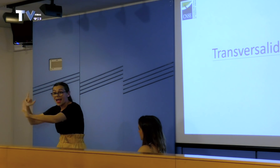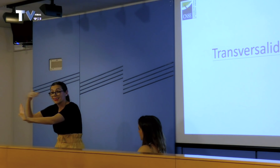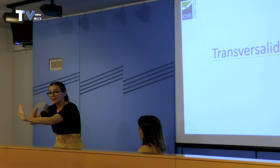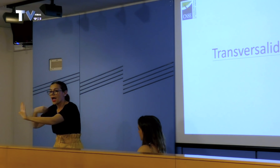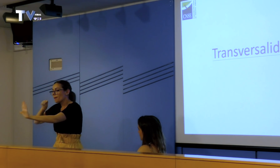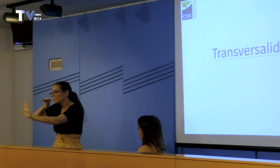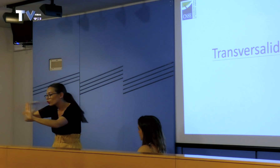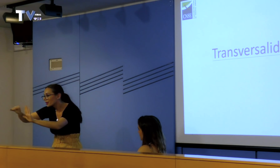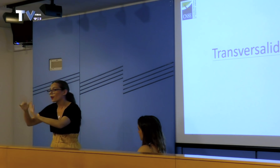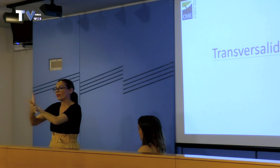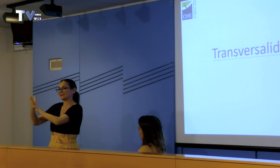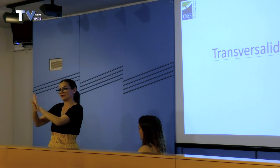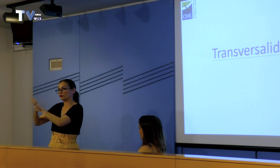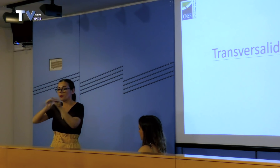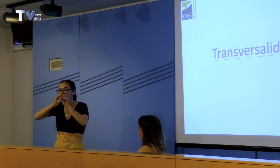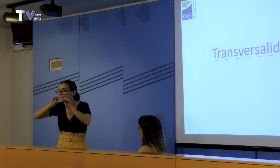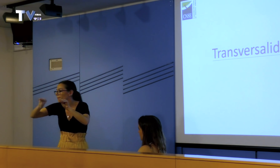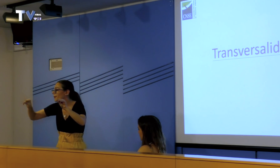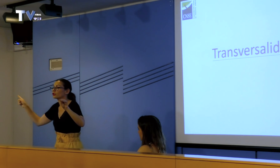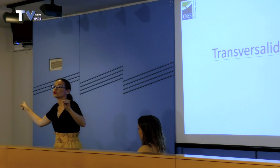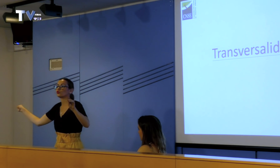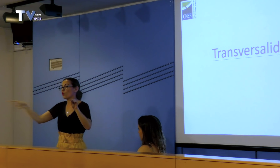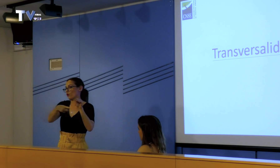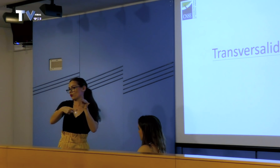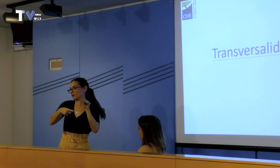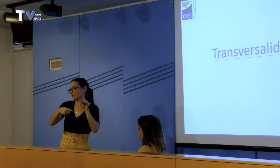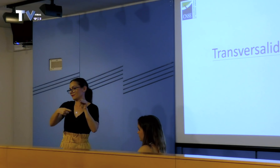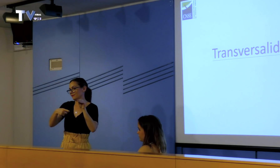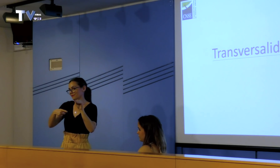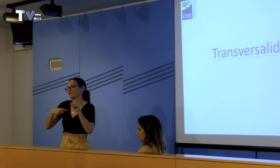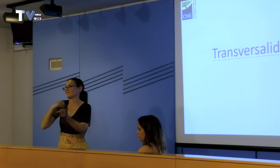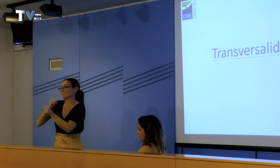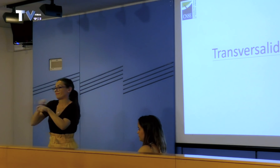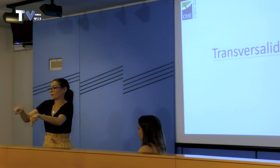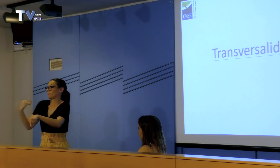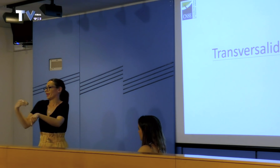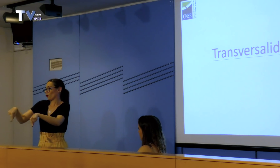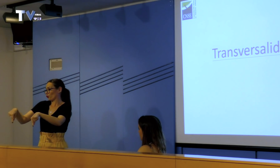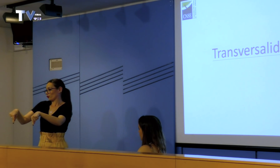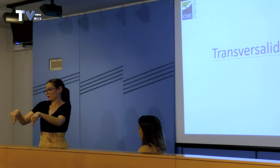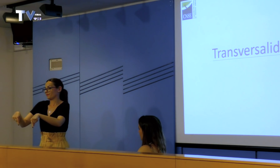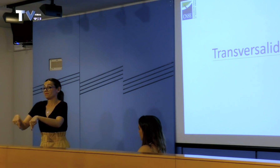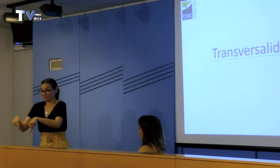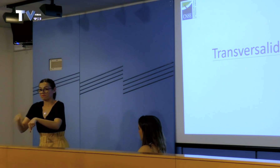en la llei dels mitjans de comunicació, doncs ens falta afegir només la part de la llengua de signes. Volem ser transversals i estar present a tots els